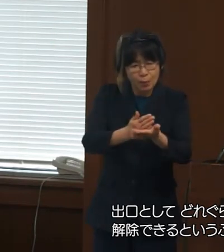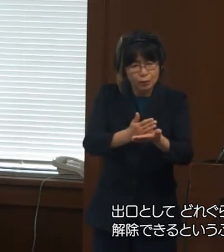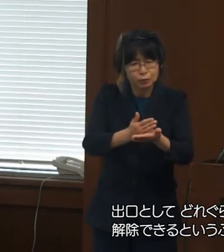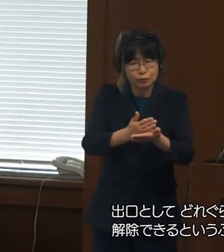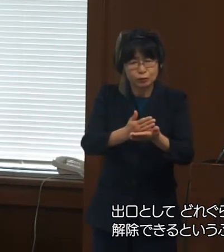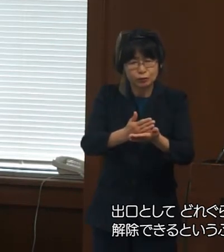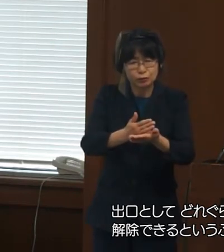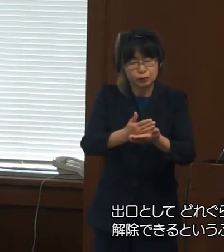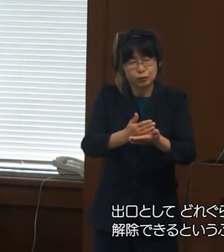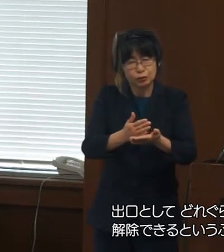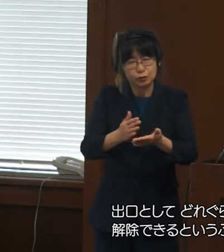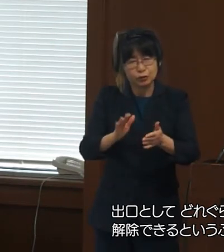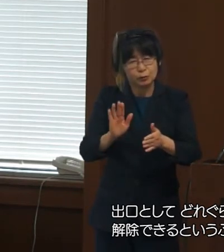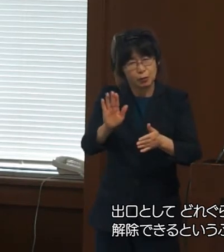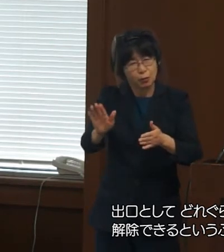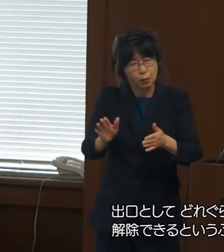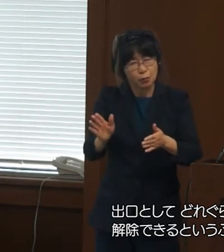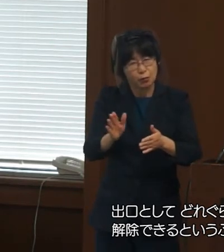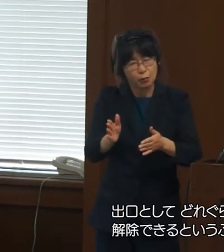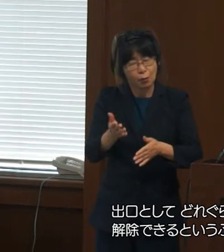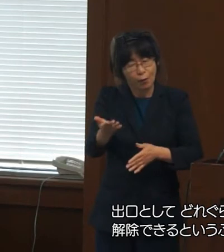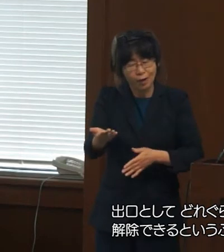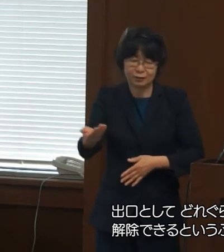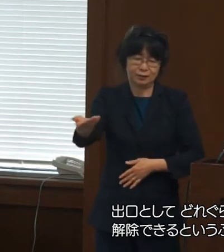ょうか。 まあ、